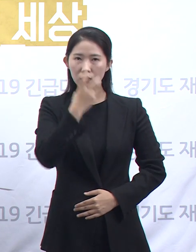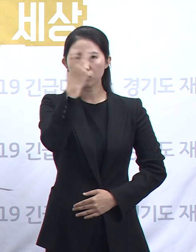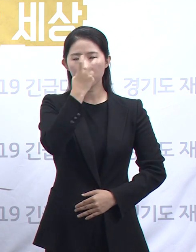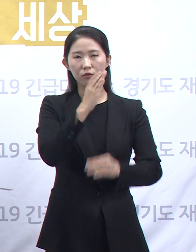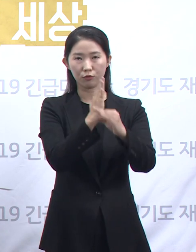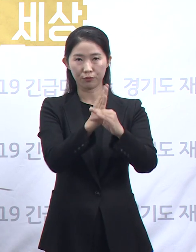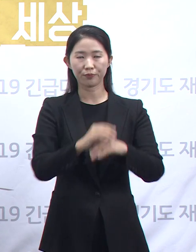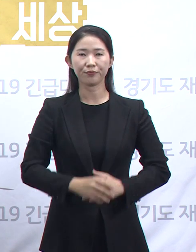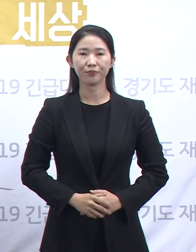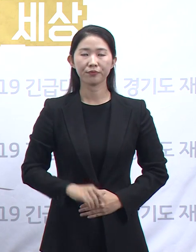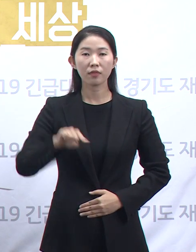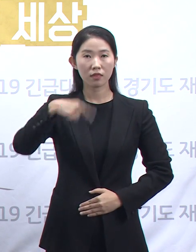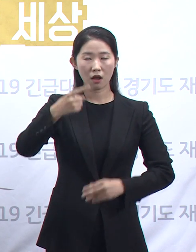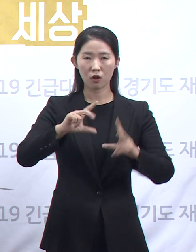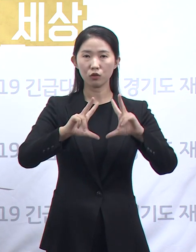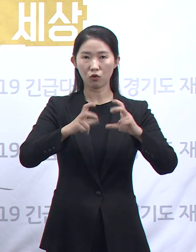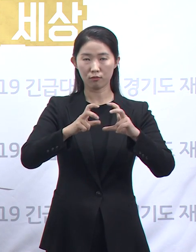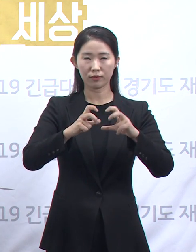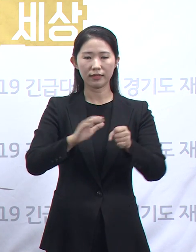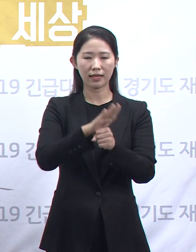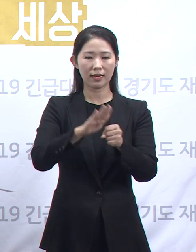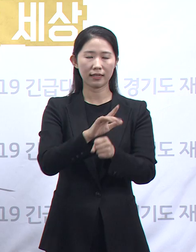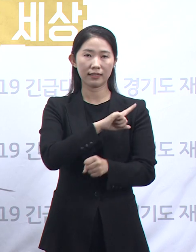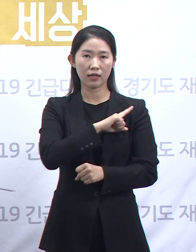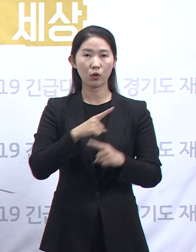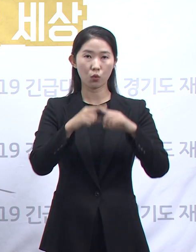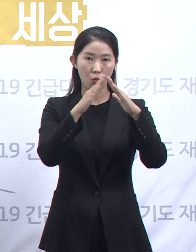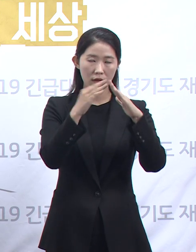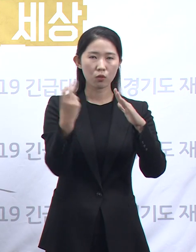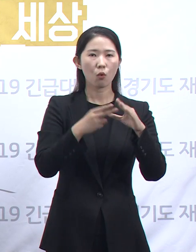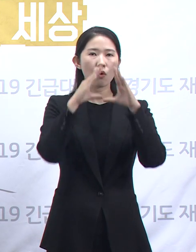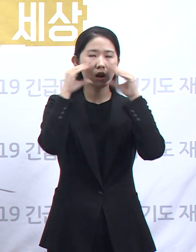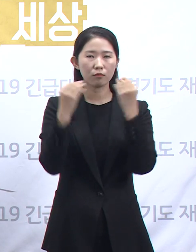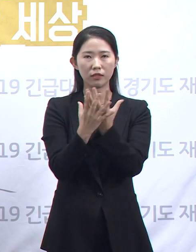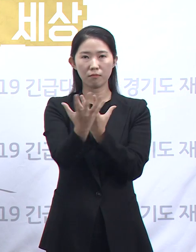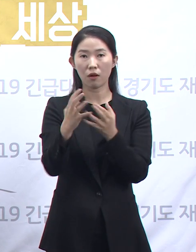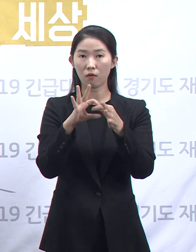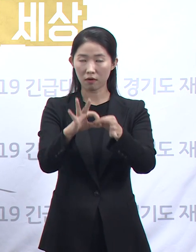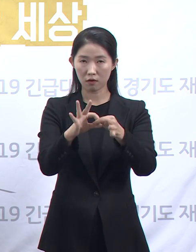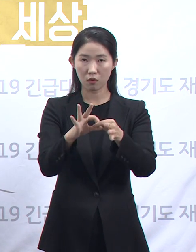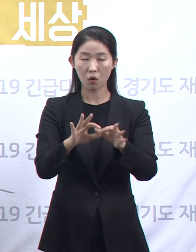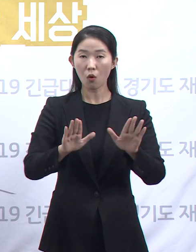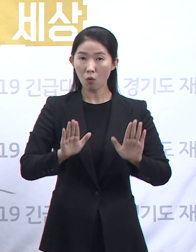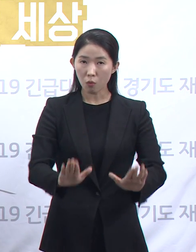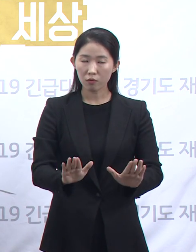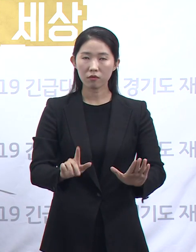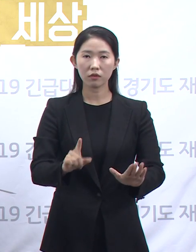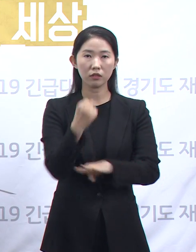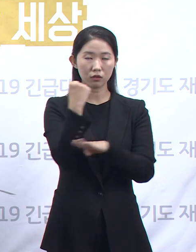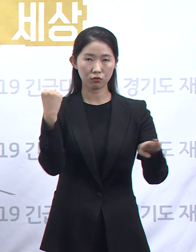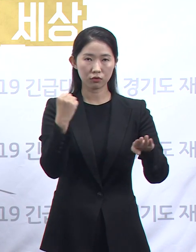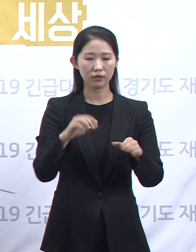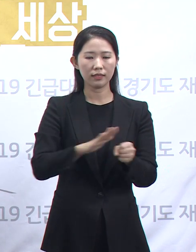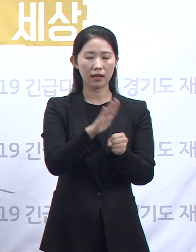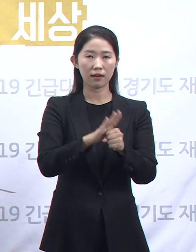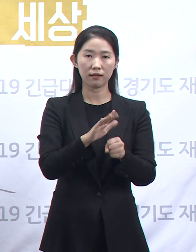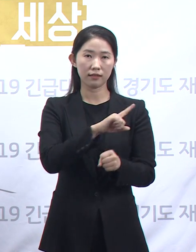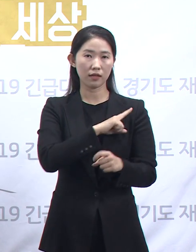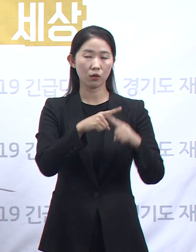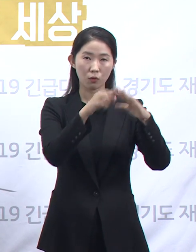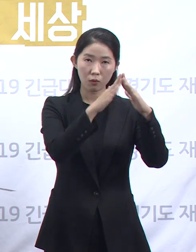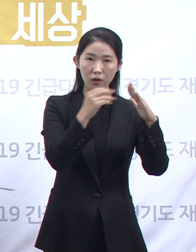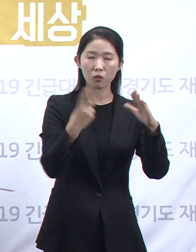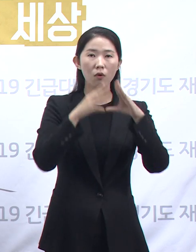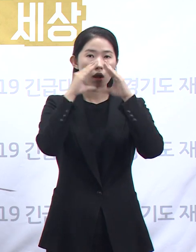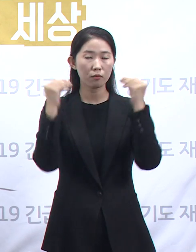다음으로 성북구 사랑제일교회 및 광화문 집회 관련 도내 확진 상황입니다. 오늘 0시 기준 사랑제일교회와 광화문